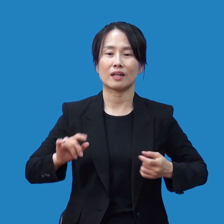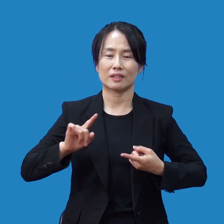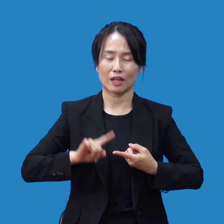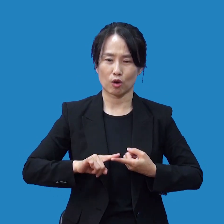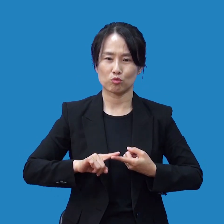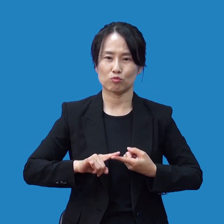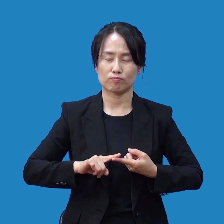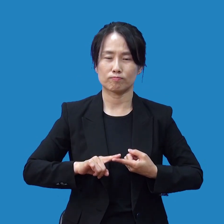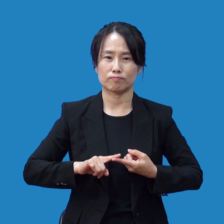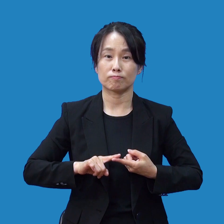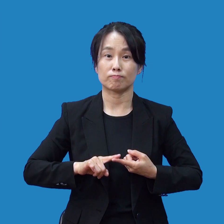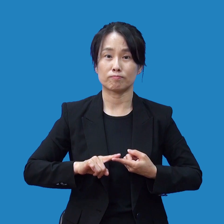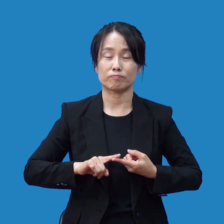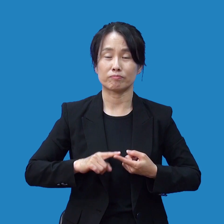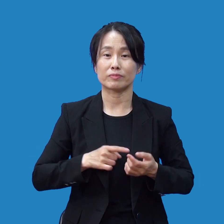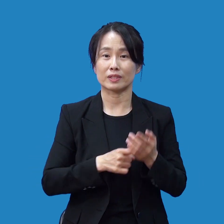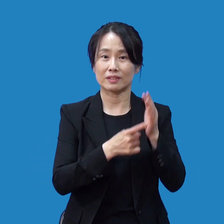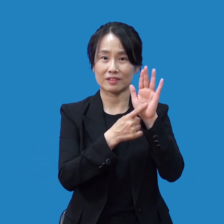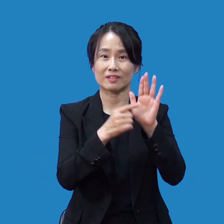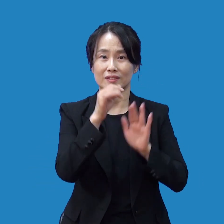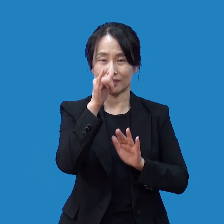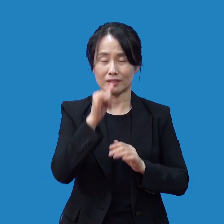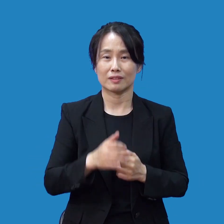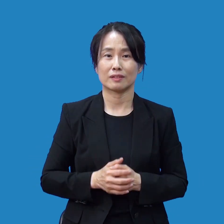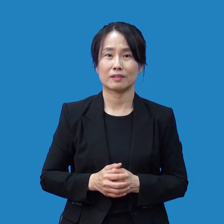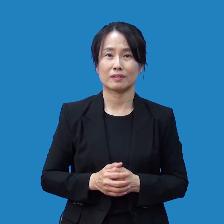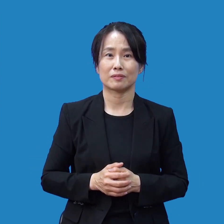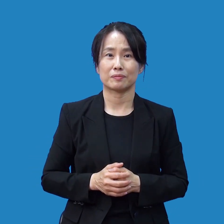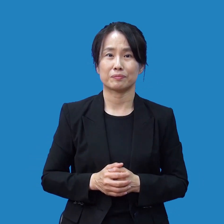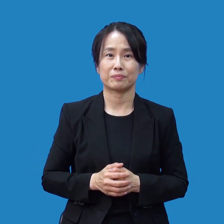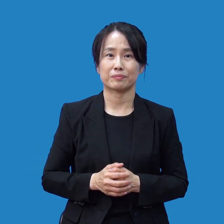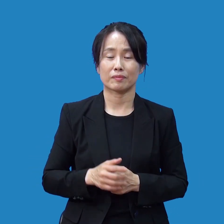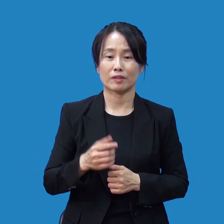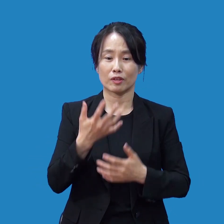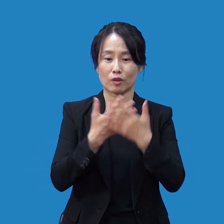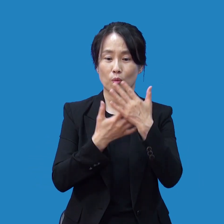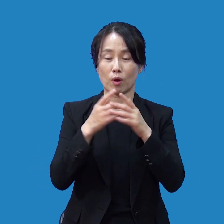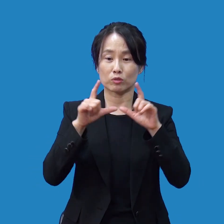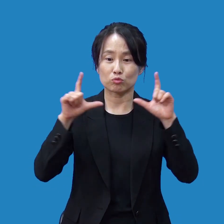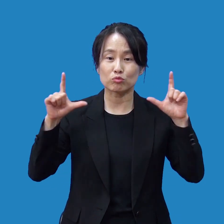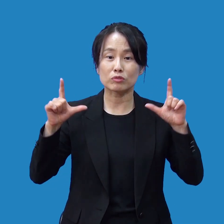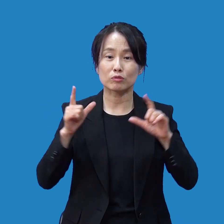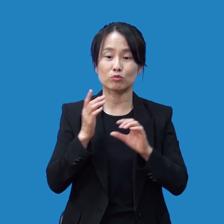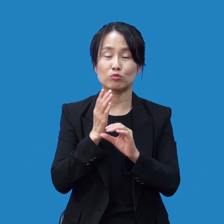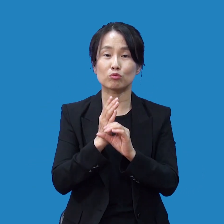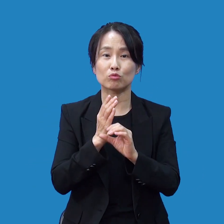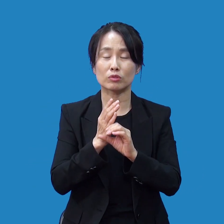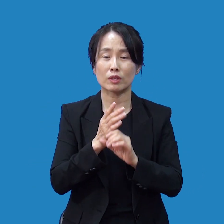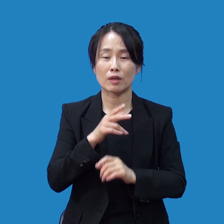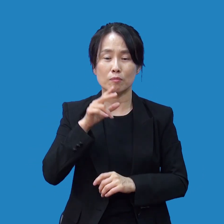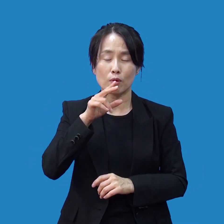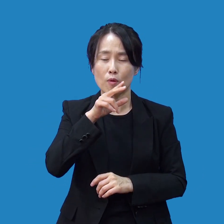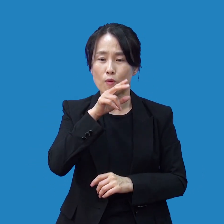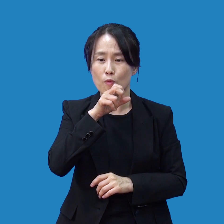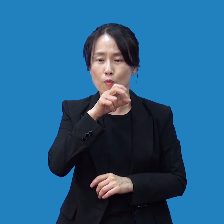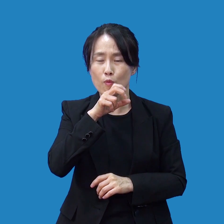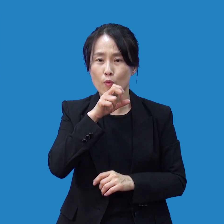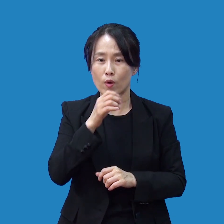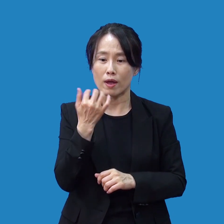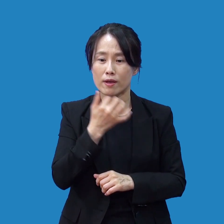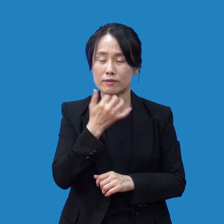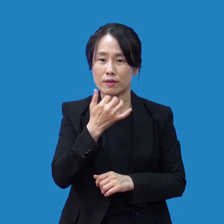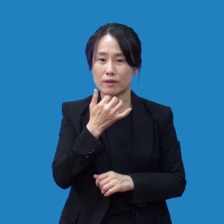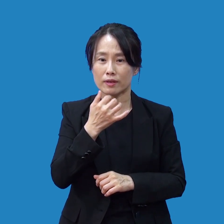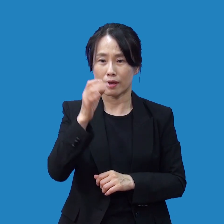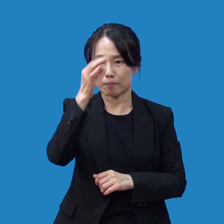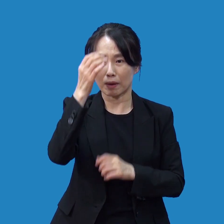오히려 여기에서 더 빛을 비춰줍니다. 여기에 영화의 주인공 중에 이제 회색의 마법사 이